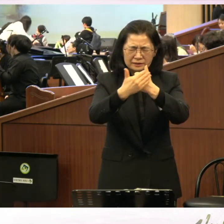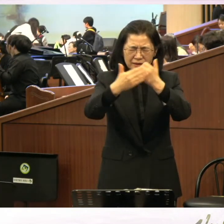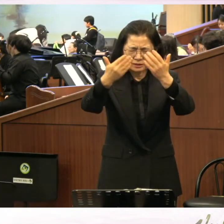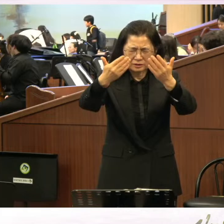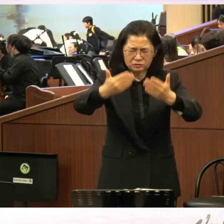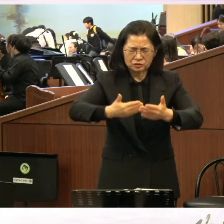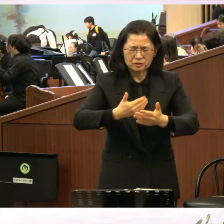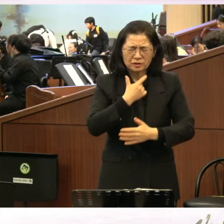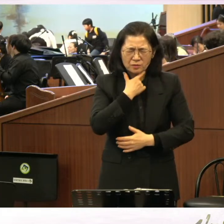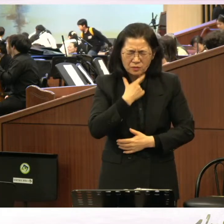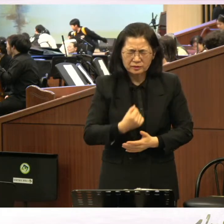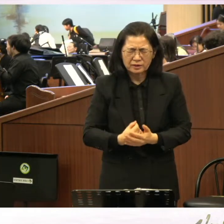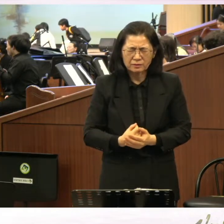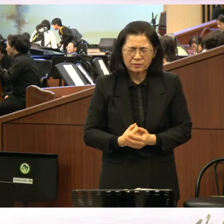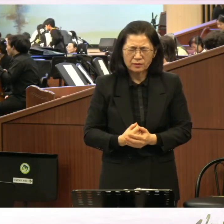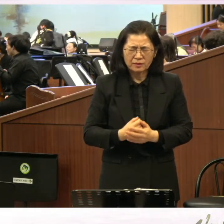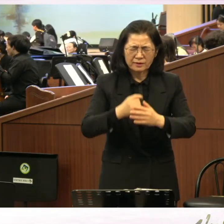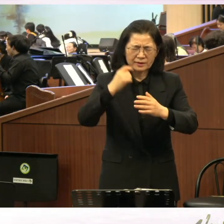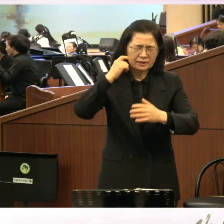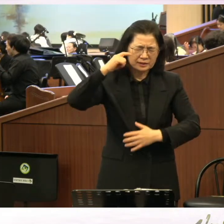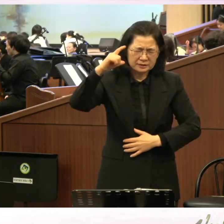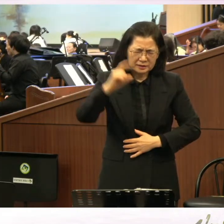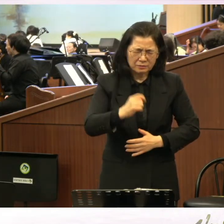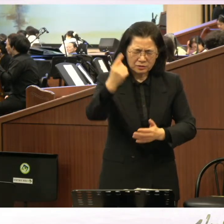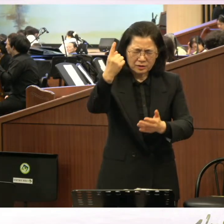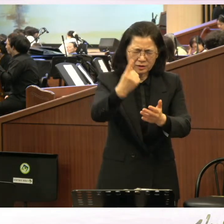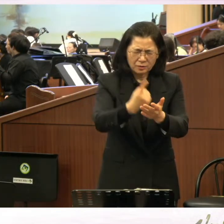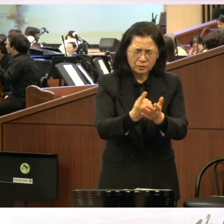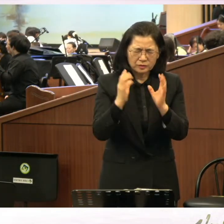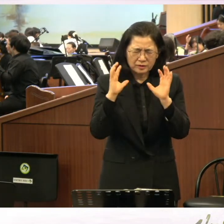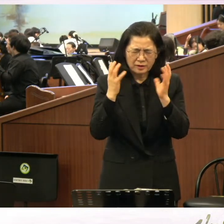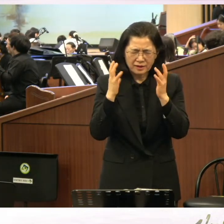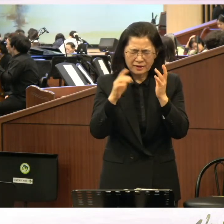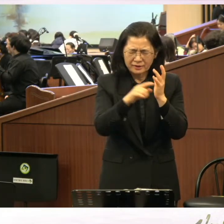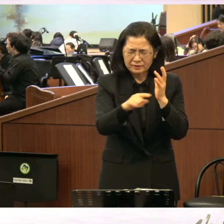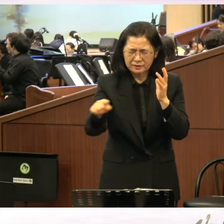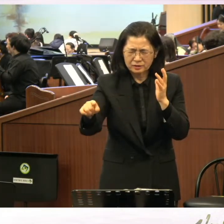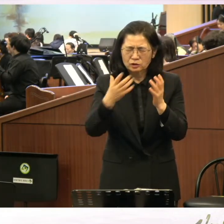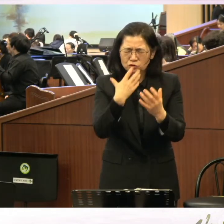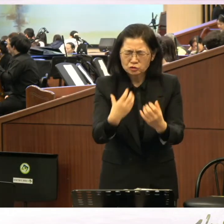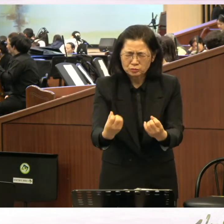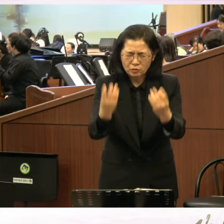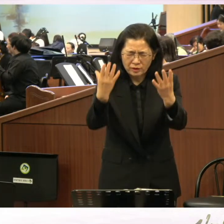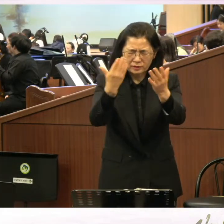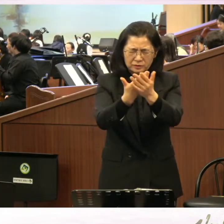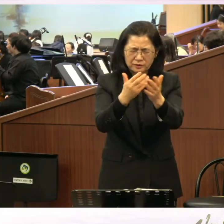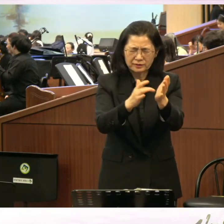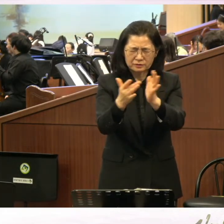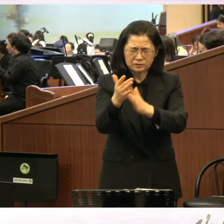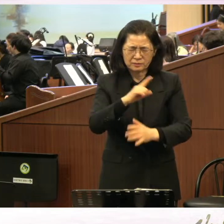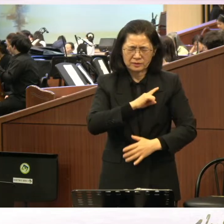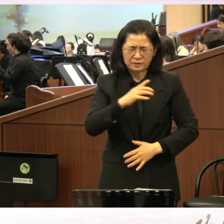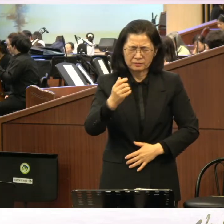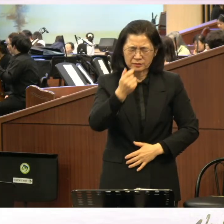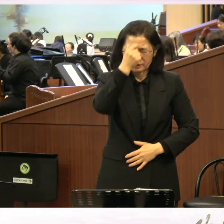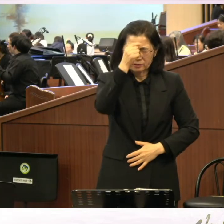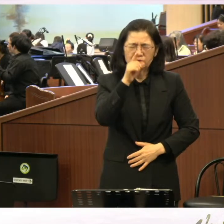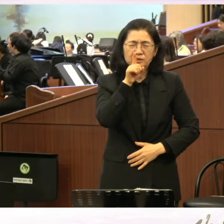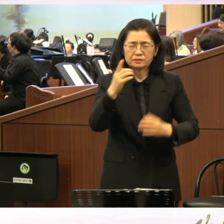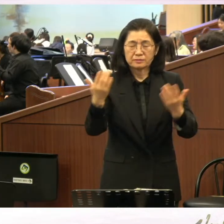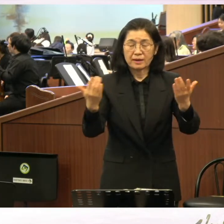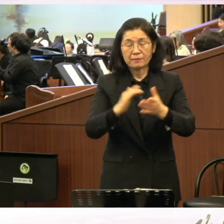원하옵고, 또 아침 나온 귀한 우리 생명들을 축복하여 주시옵소서. 예수님의 이름으로